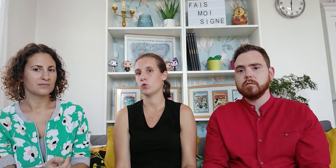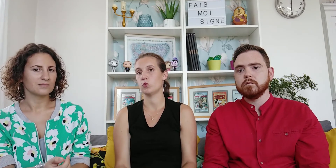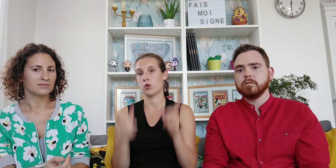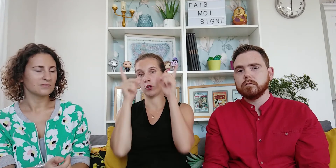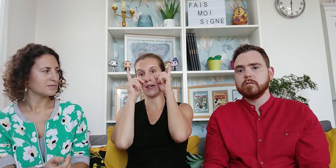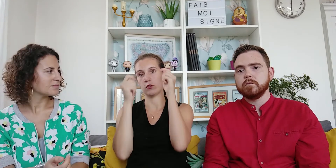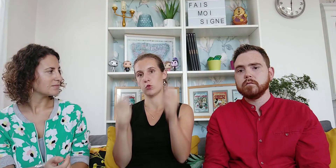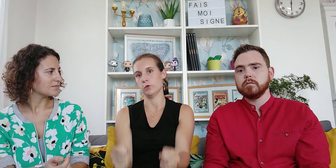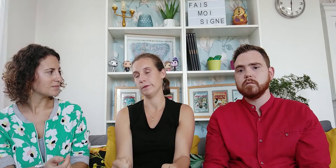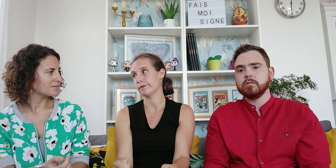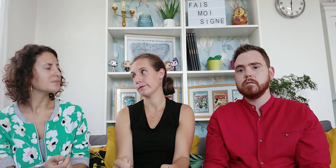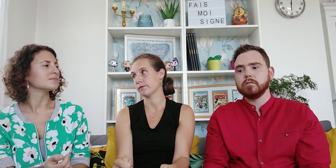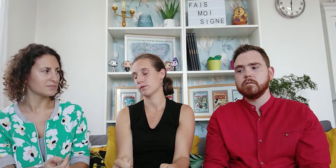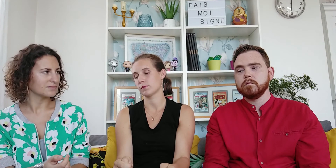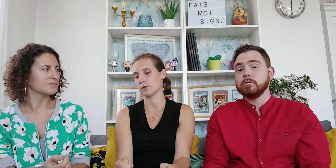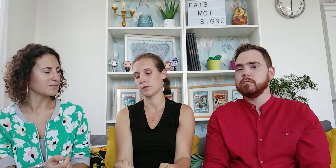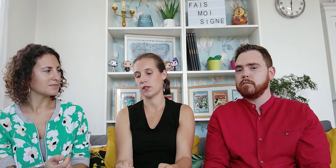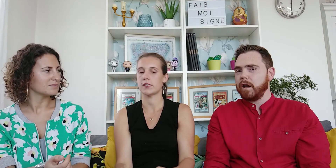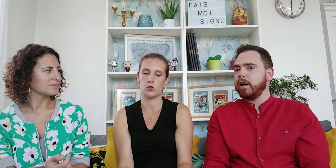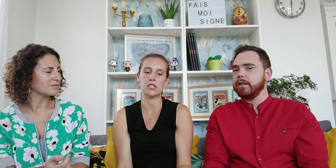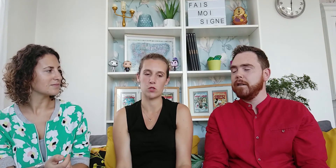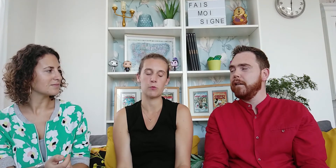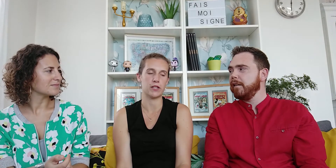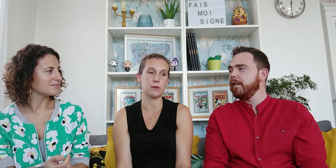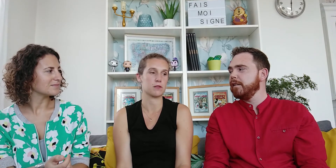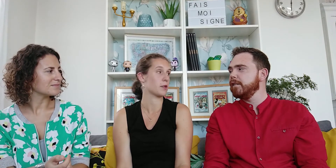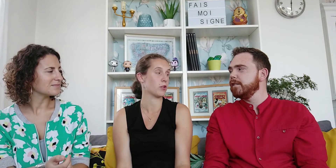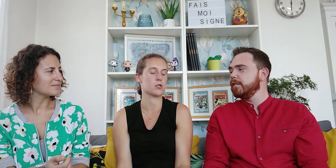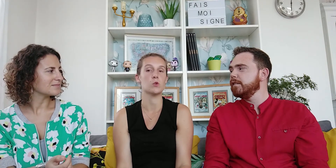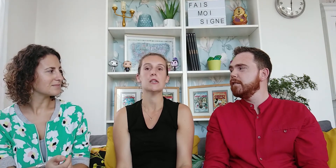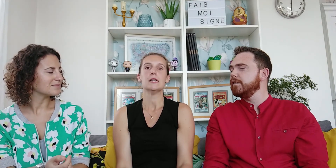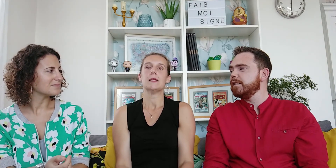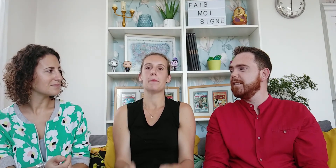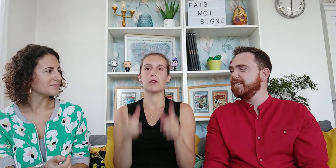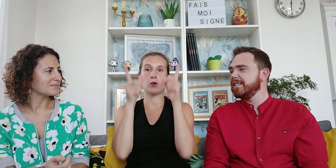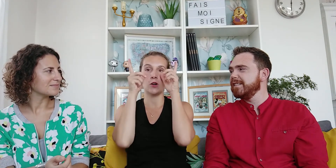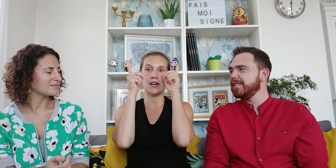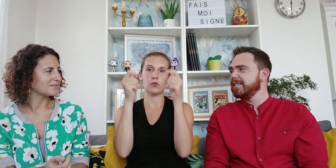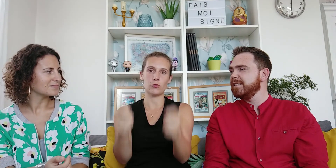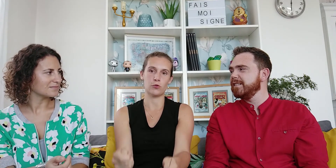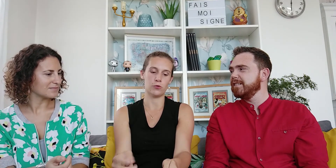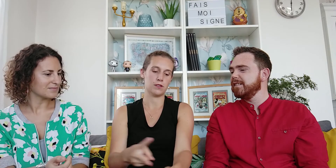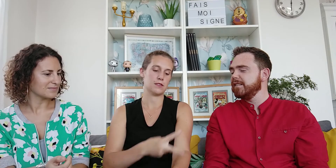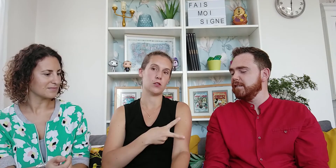ou attention. Et ça, je l'utilise aussi pour le dernier parce que c'est un peu un casse-cou. Mais attention, c'est